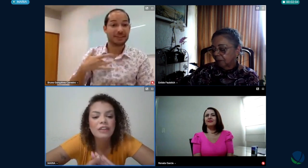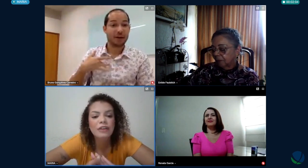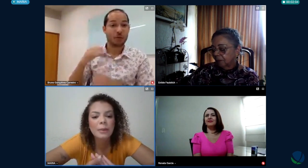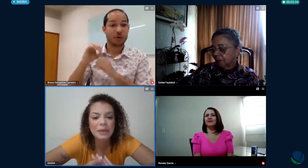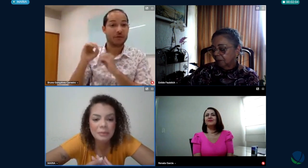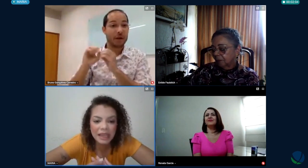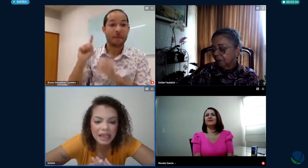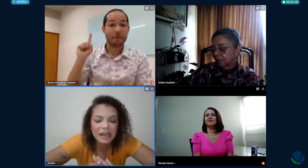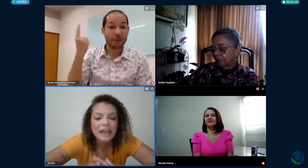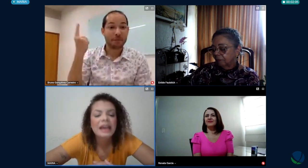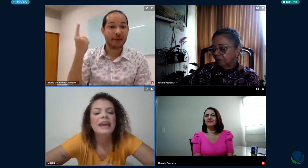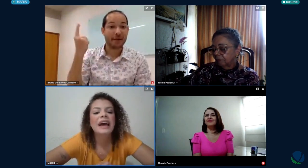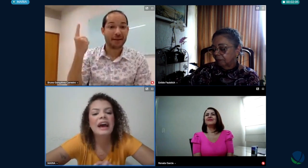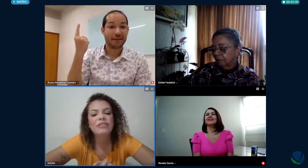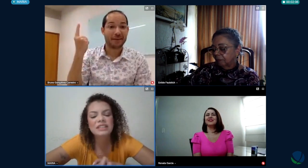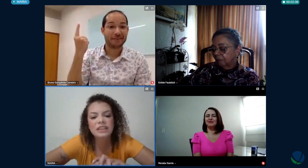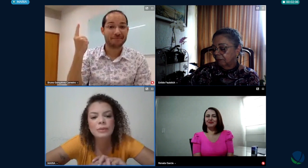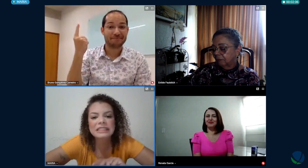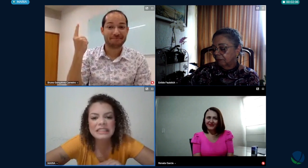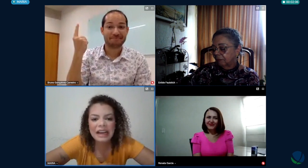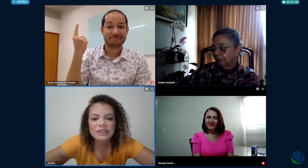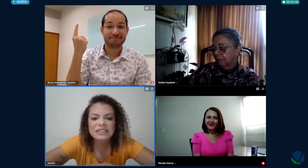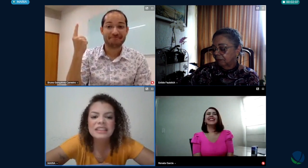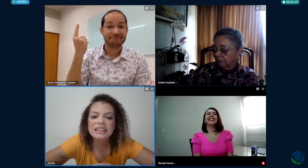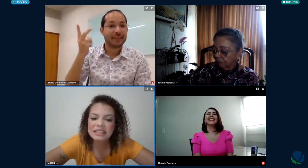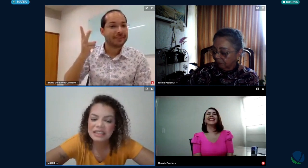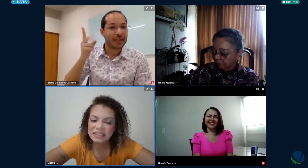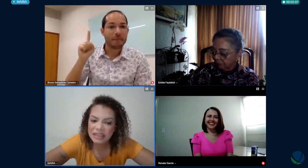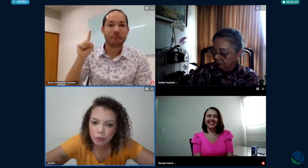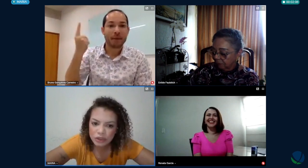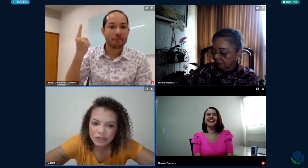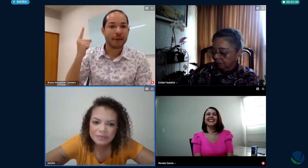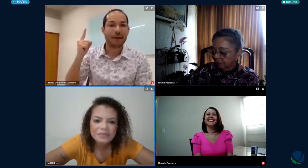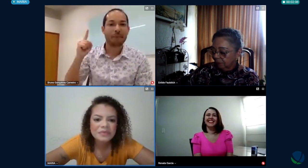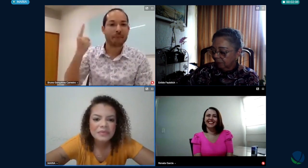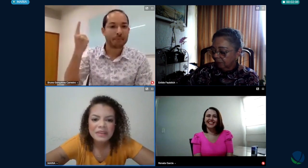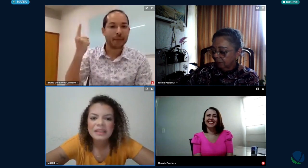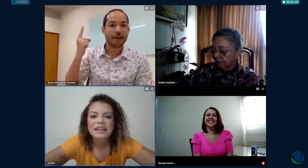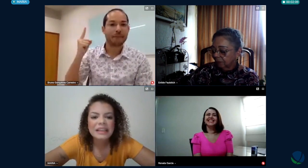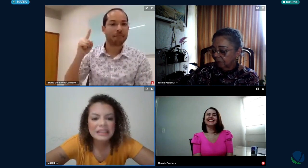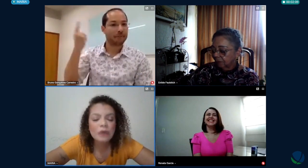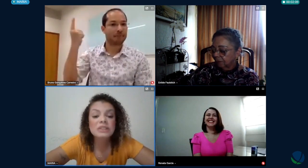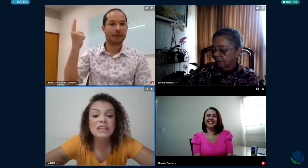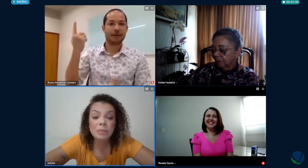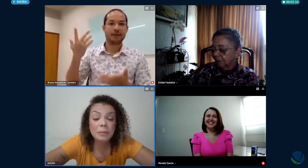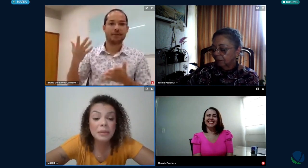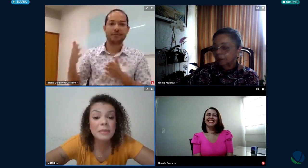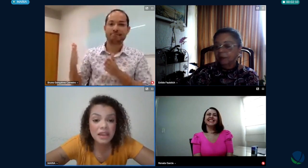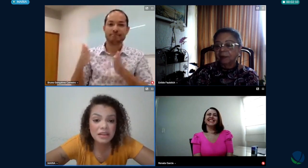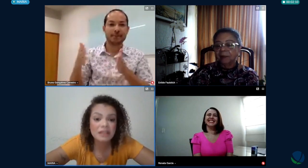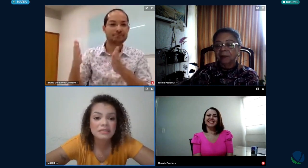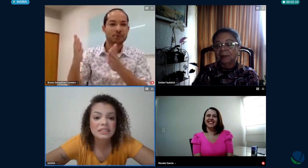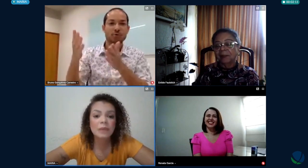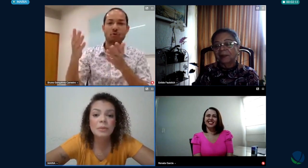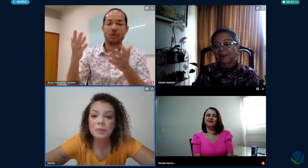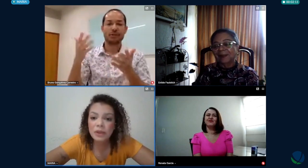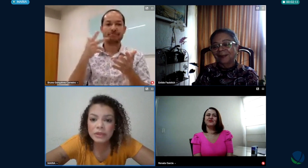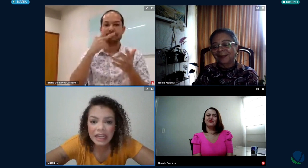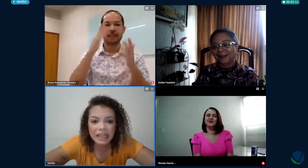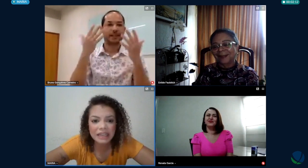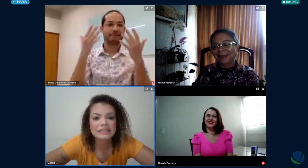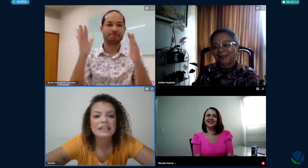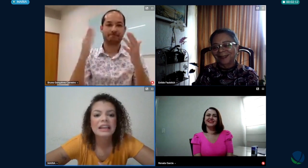posteriormente, ela foi a primeira a fazer um mestrado em Ciências da Saúde. Então, sempre primeira,